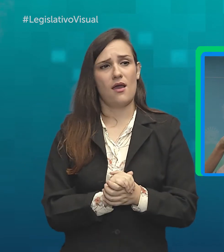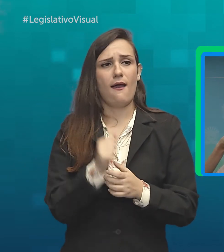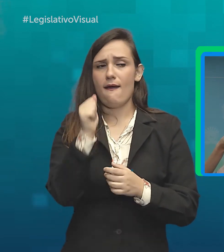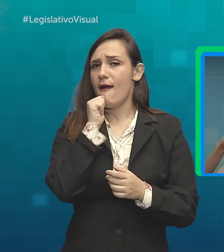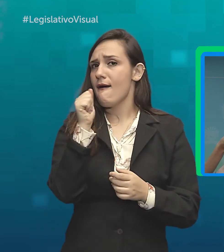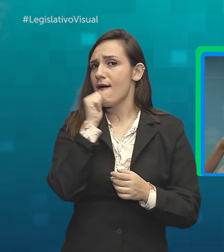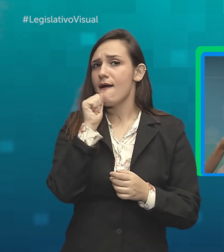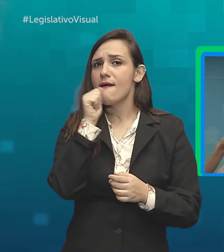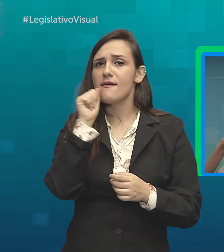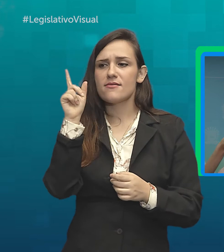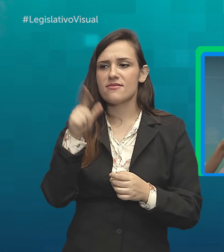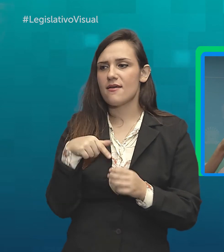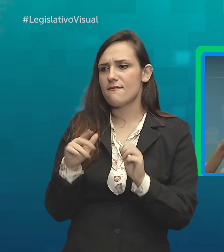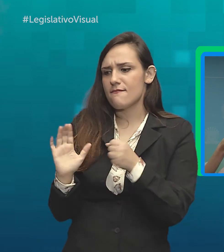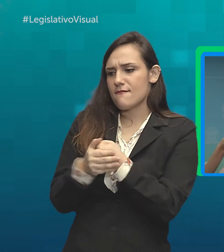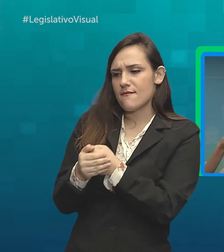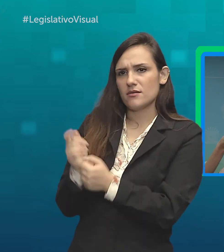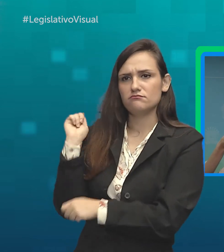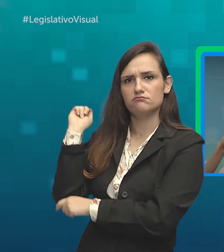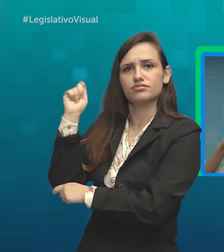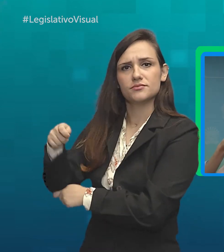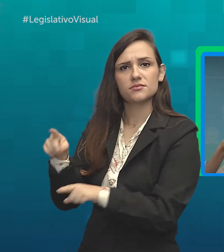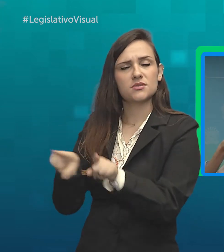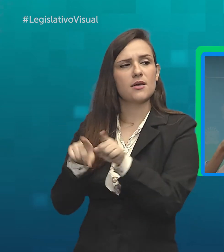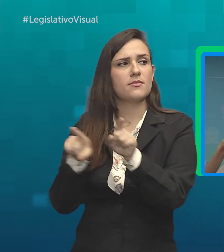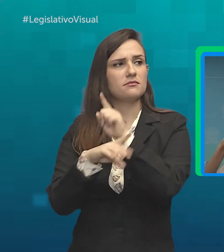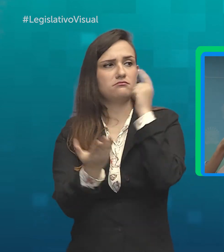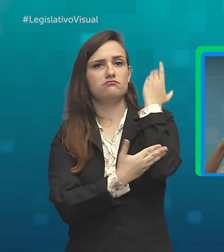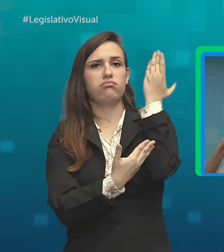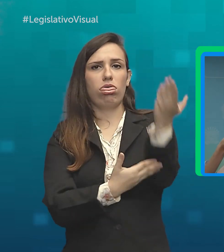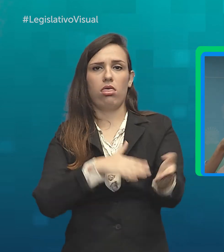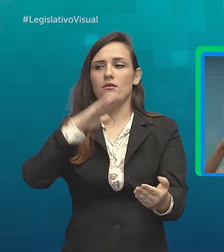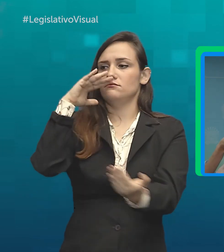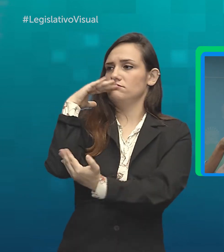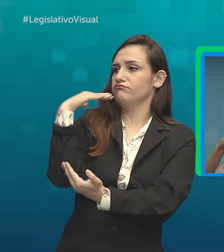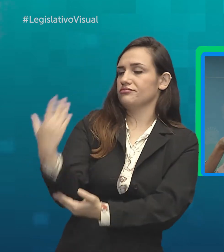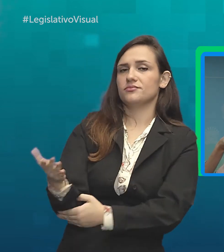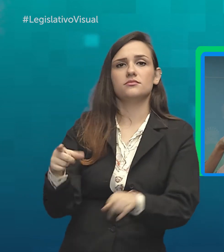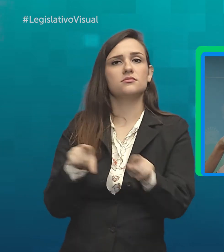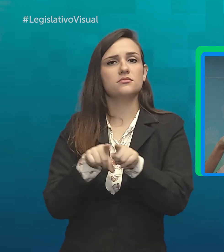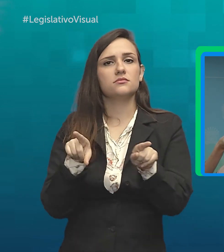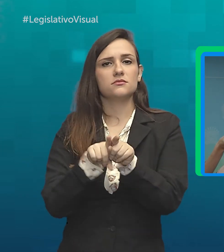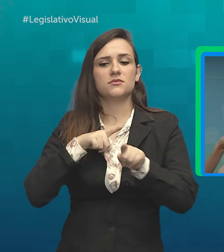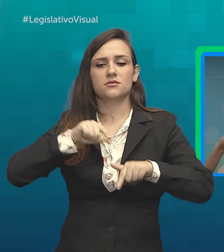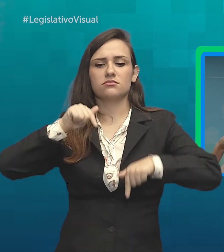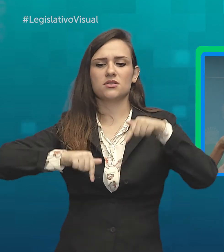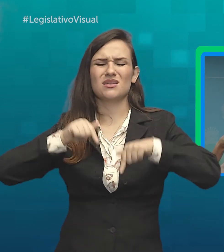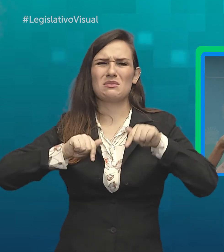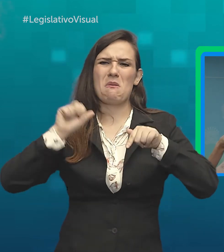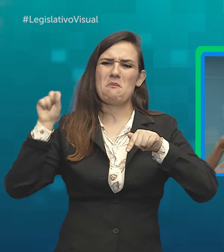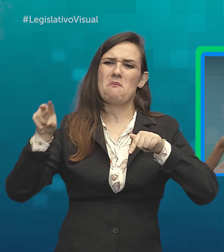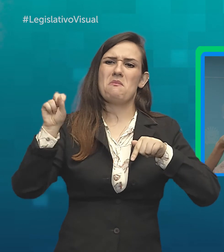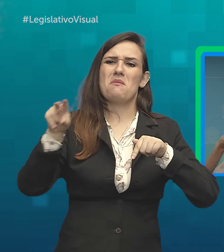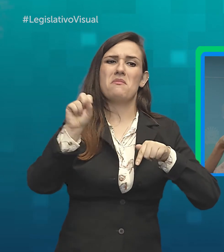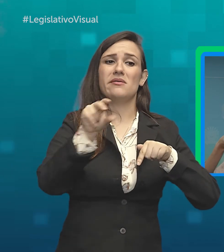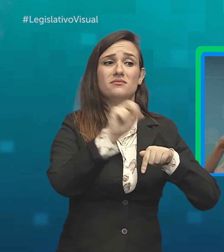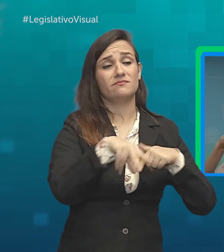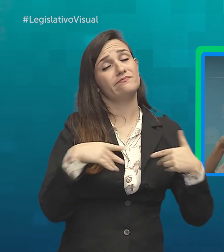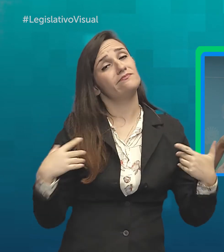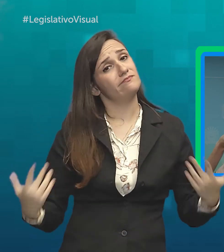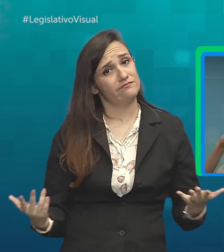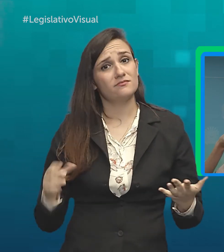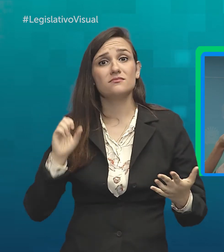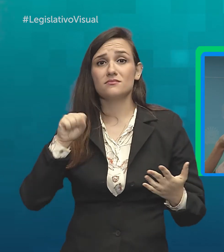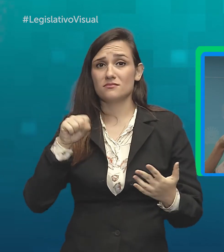continuam clandestinas, predatória acontecendo, o desmatamento, o assoreamento, os agrotóxicos, enfim, uma série de questões que faz com